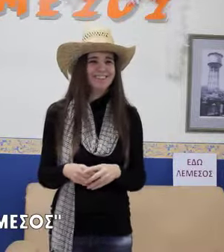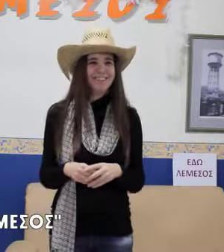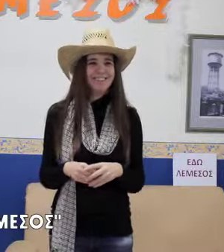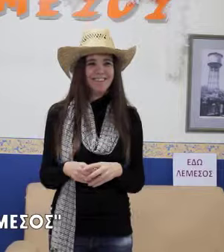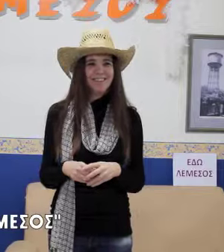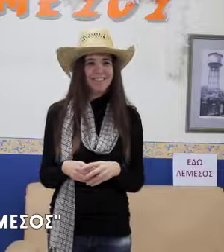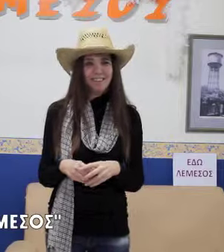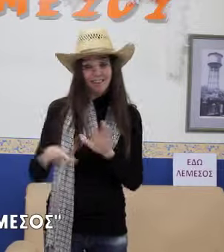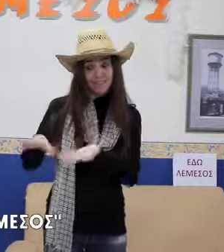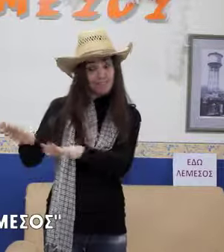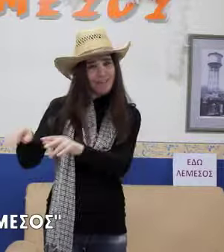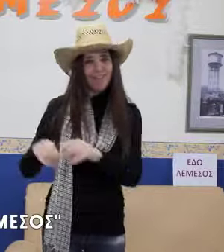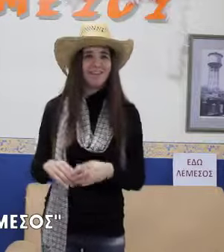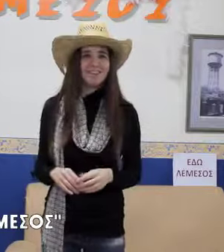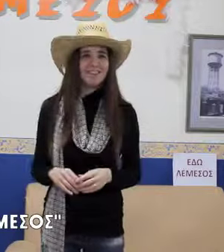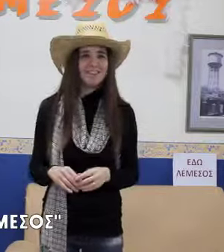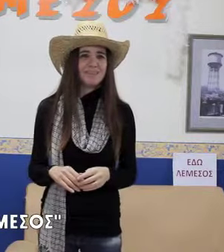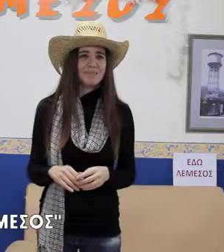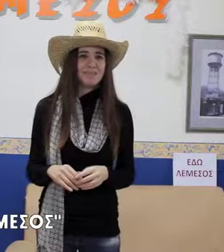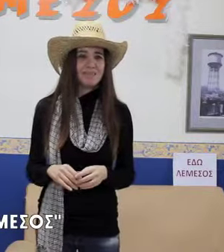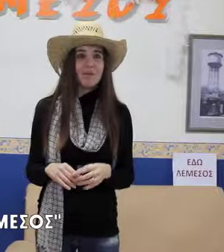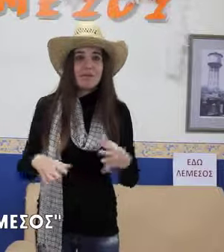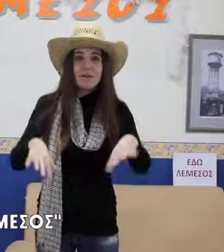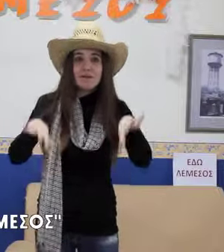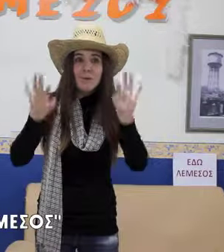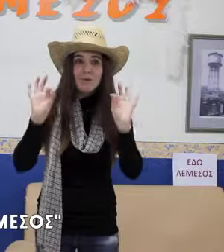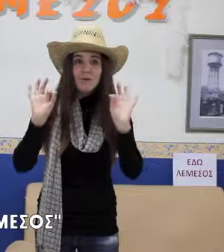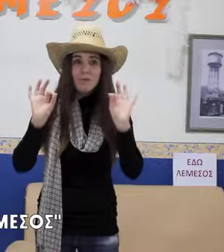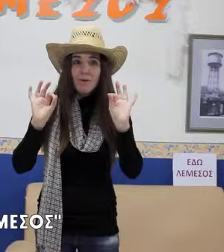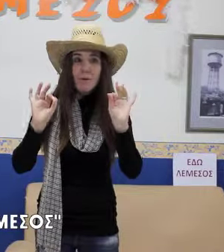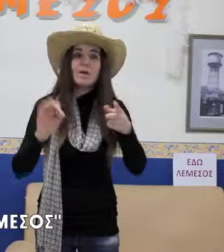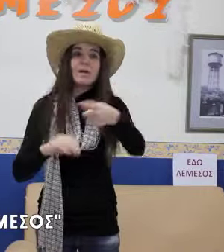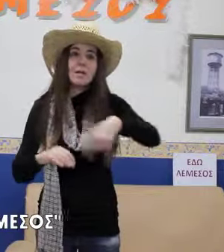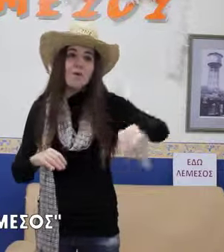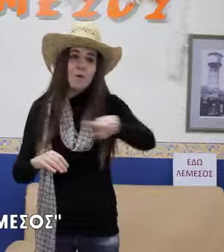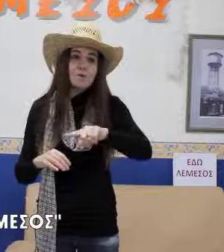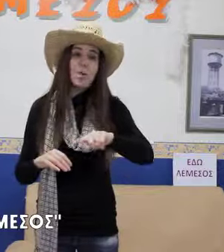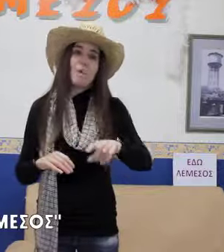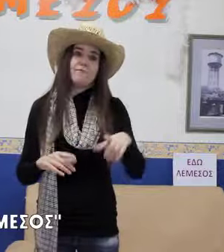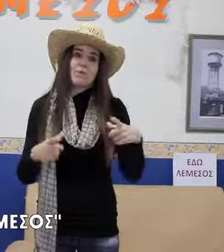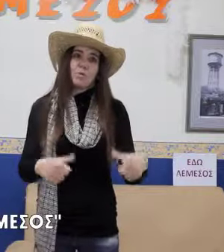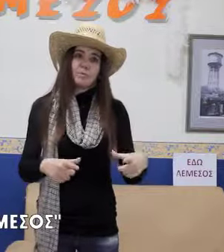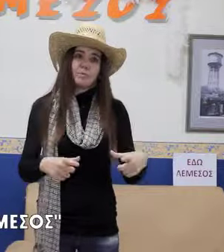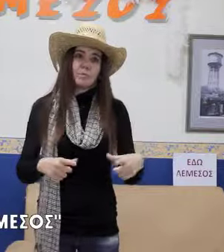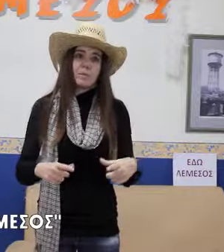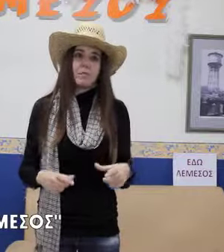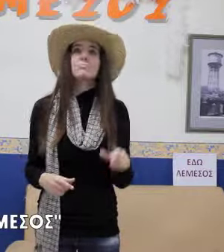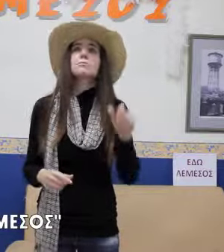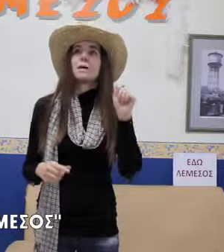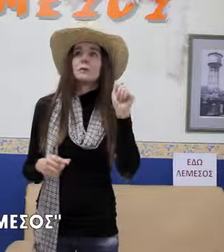Η παρέλαση θα ξεκινήσει από τον κυκλοφοριακό κόμπο Αγίου Νικολάου